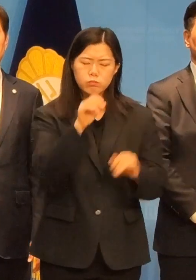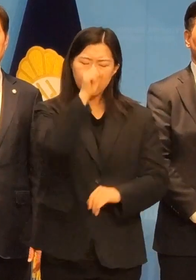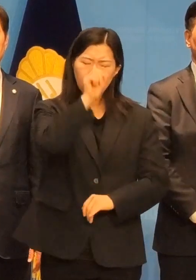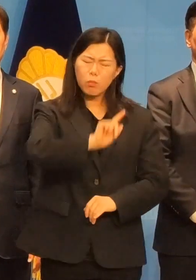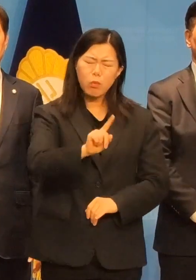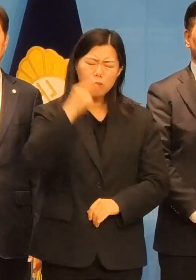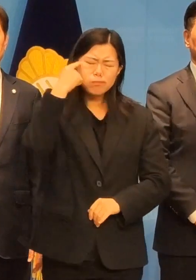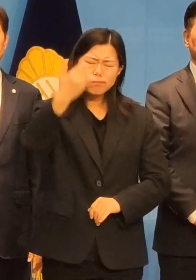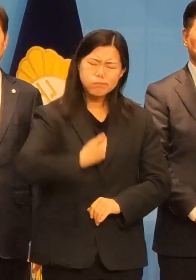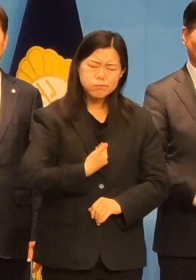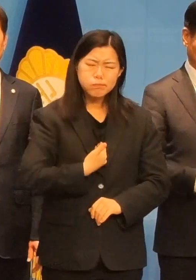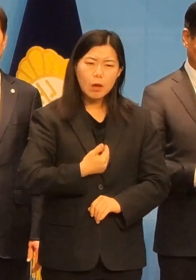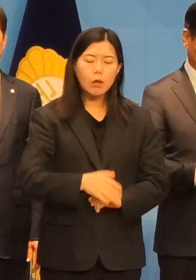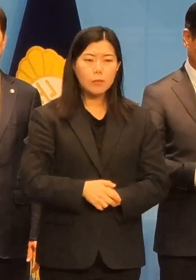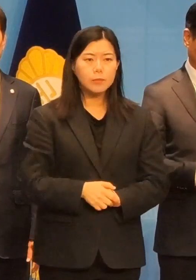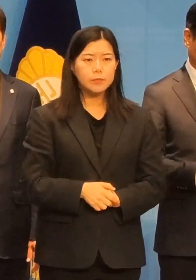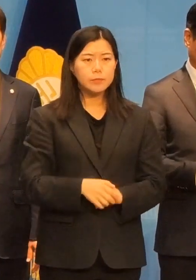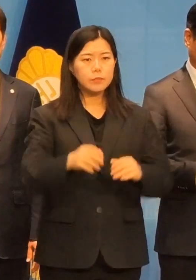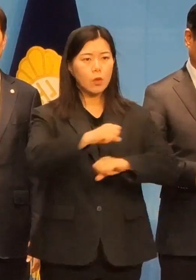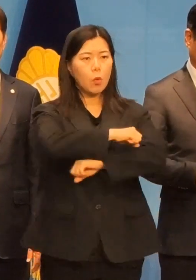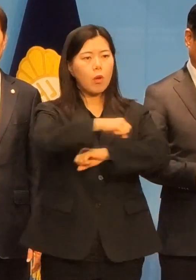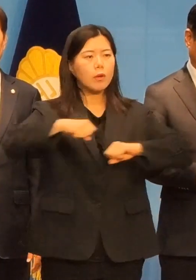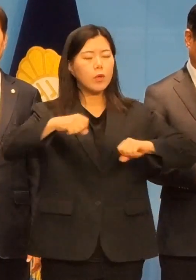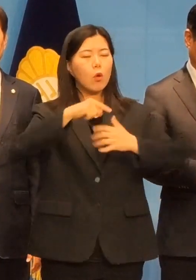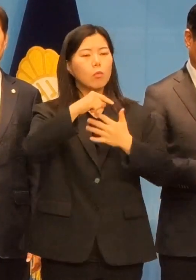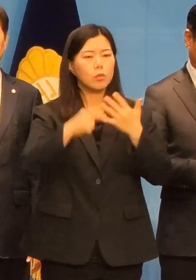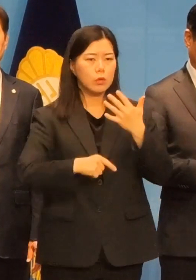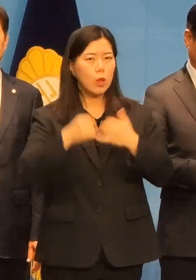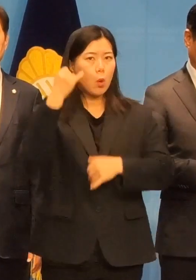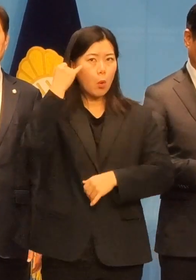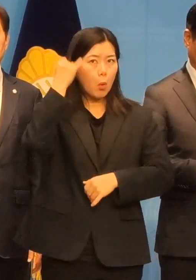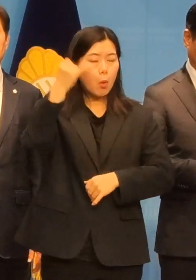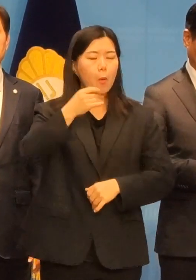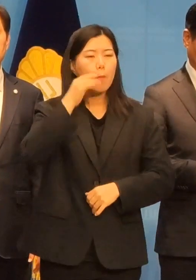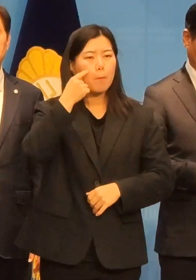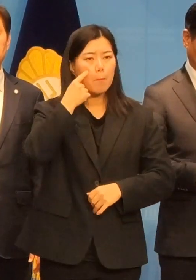질문하신다면 광역 프로젝트를 떠올리십시오.